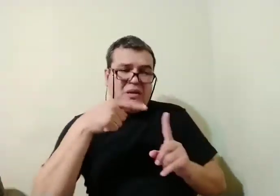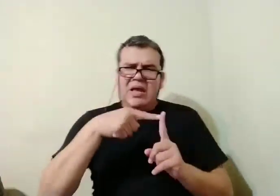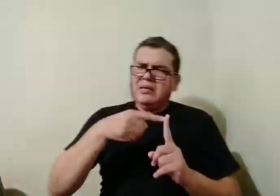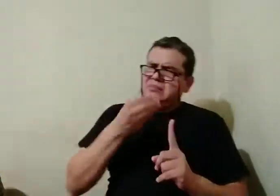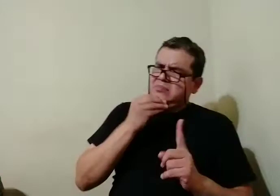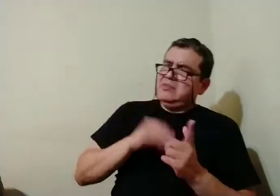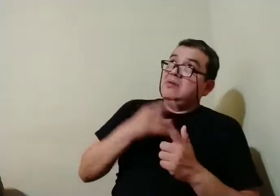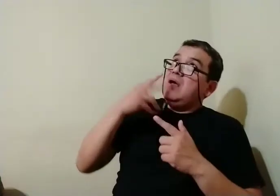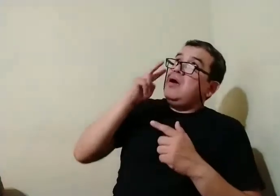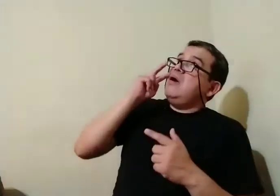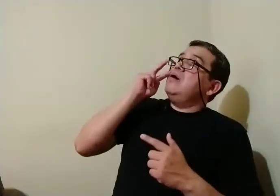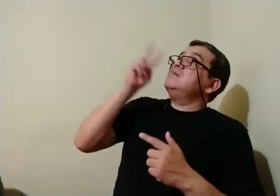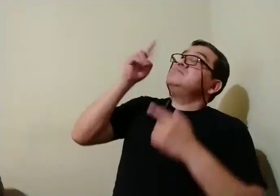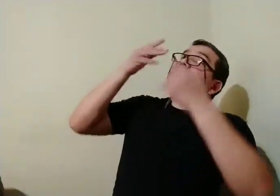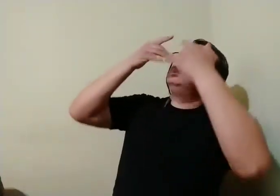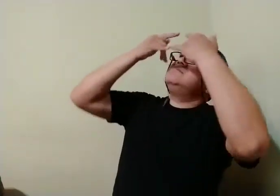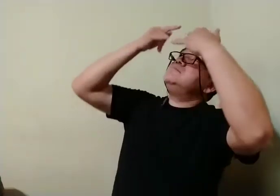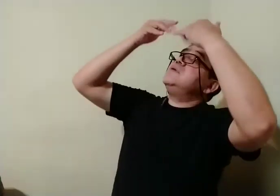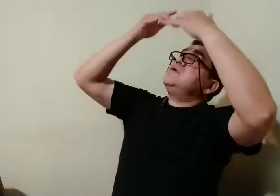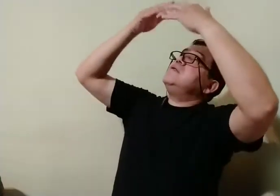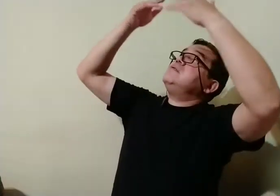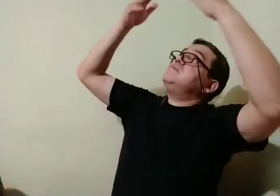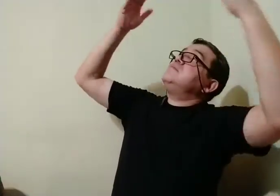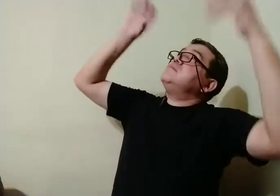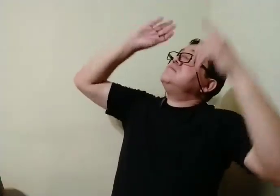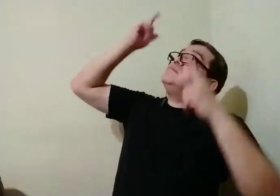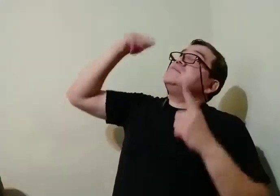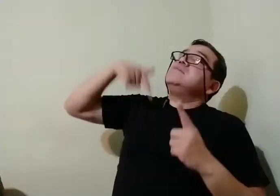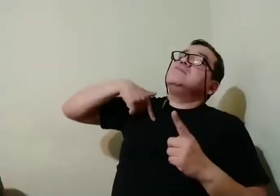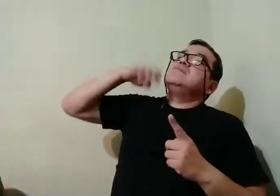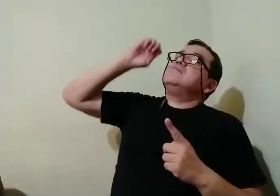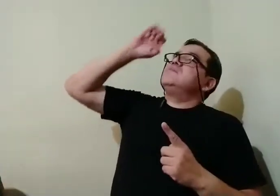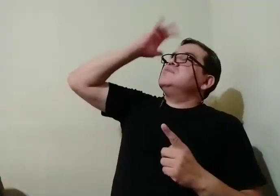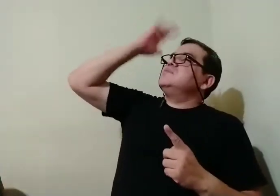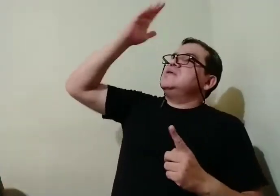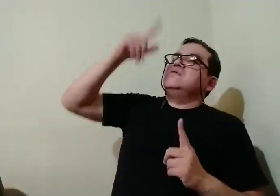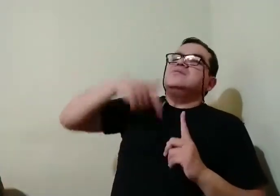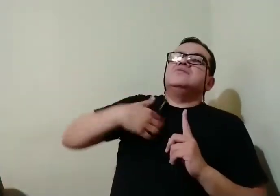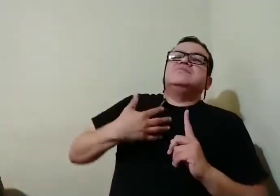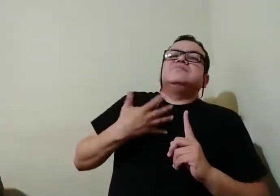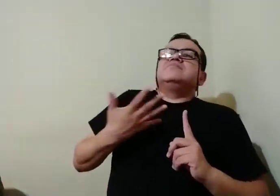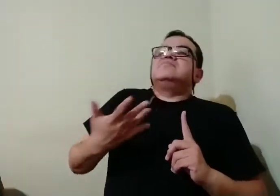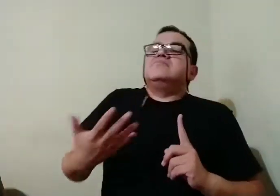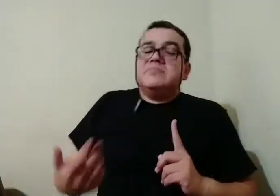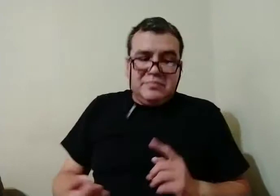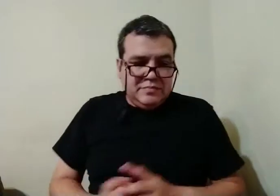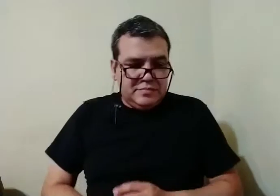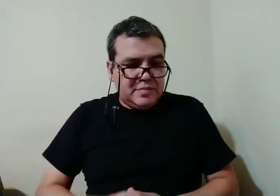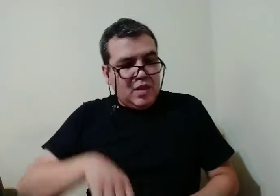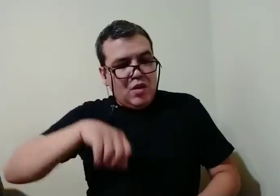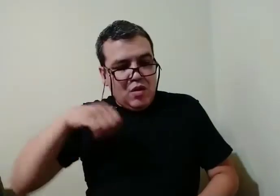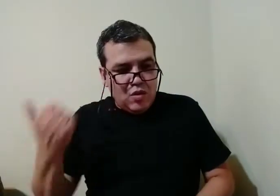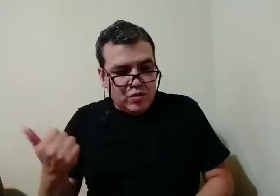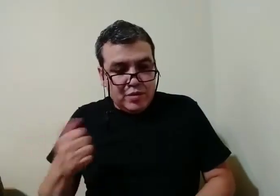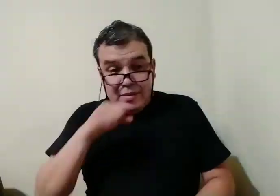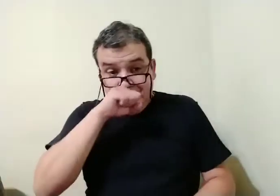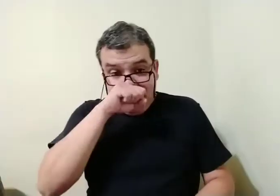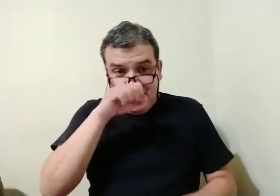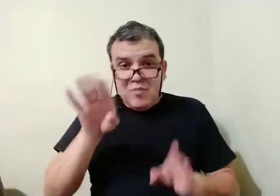Cómo Pedro fue lleno del Espíritu Santo y predicó a los gentiles.